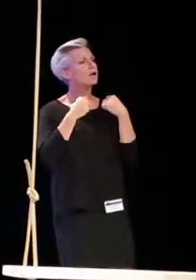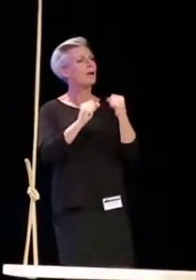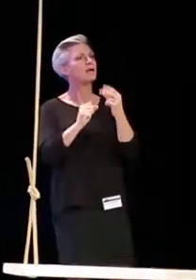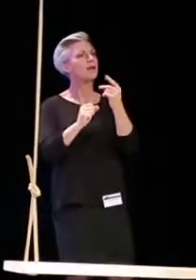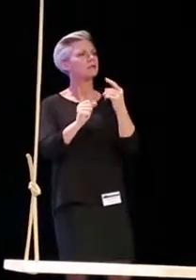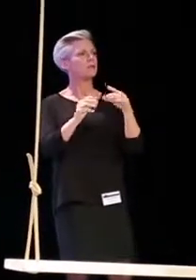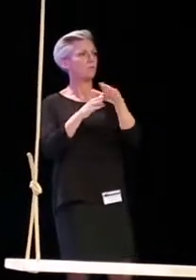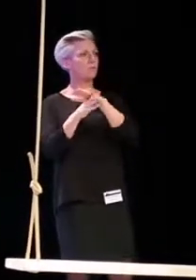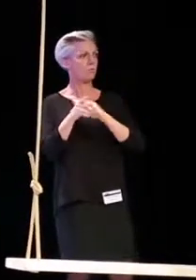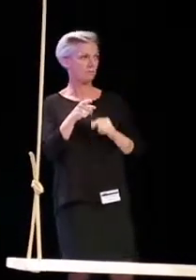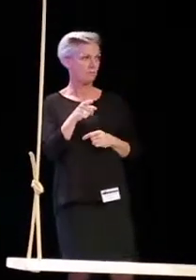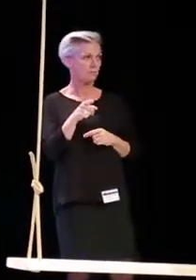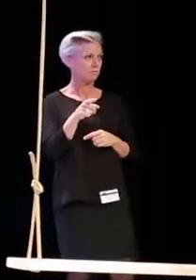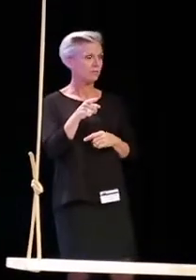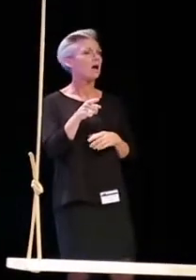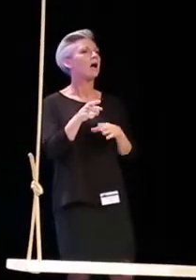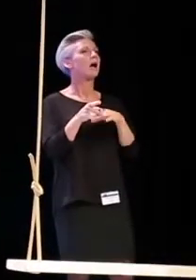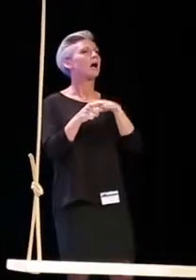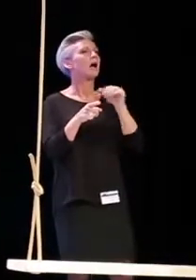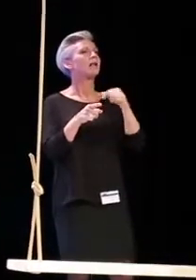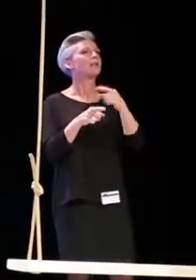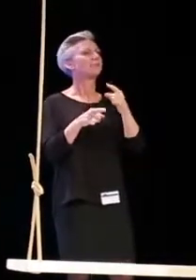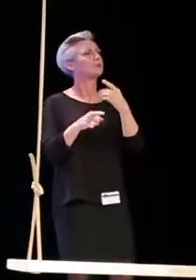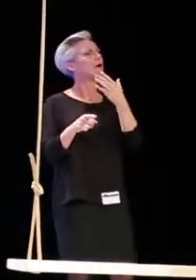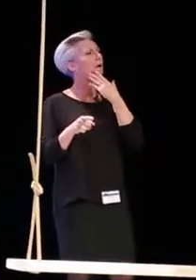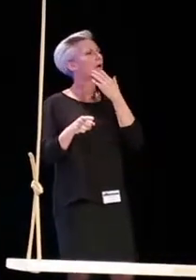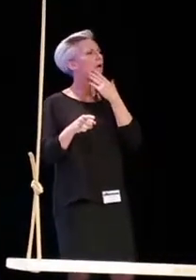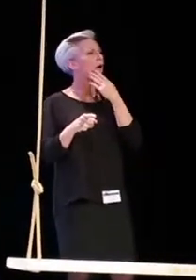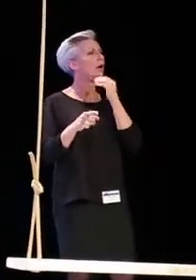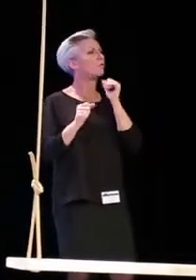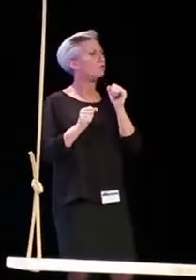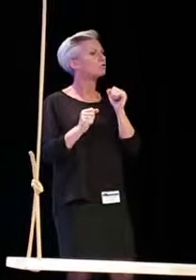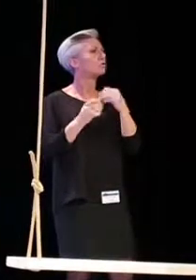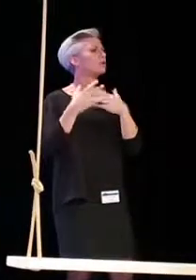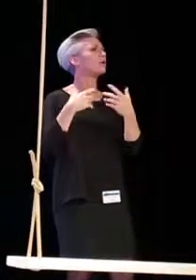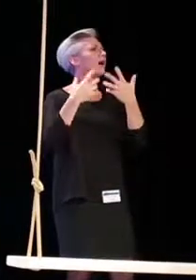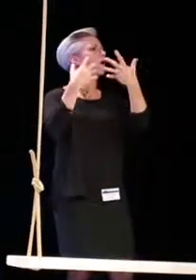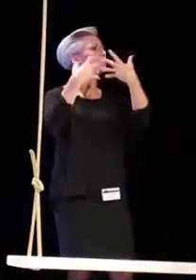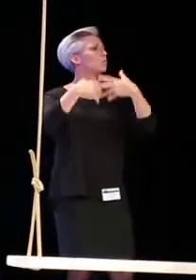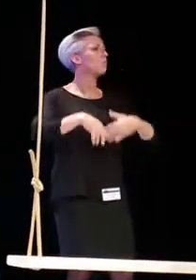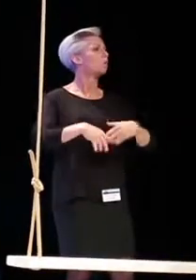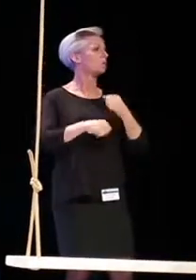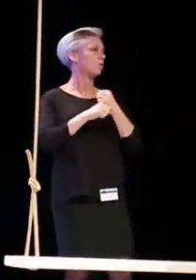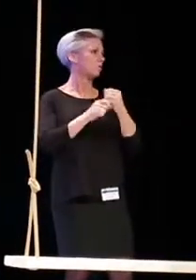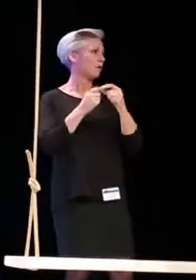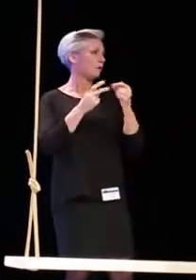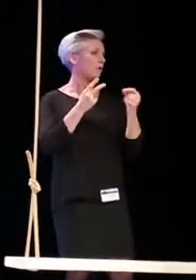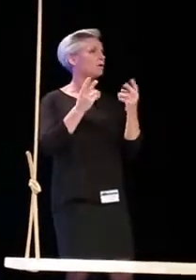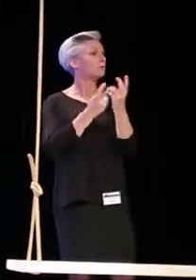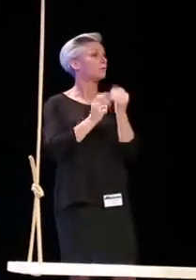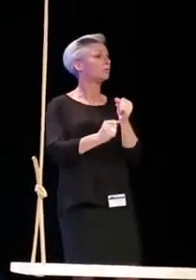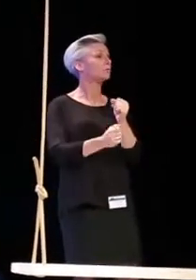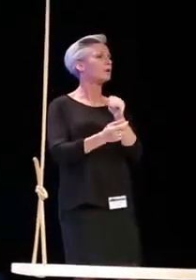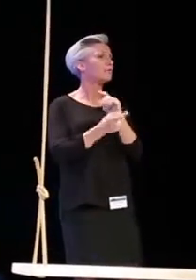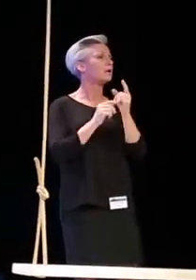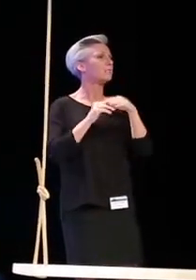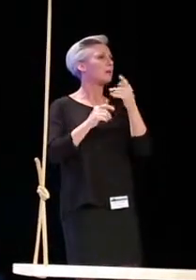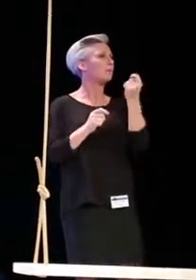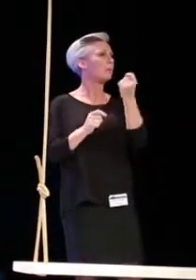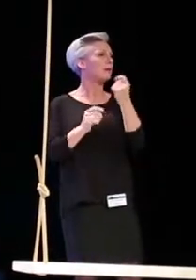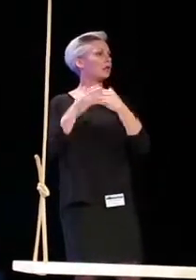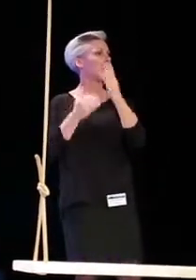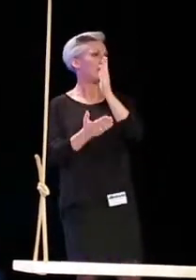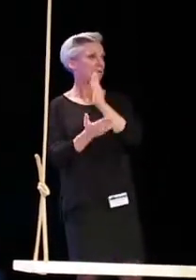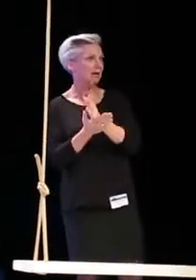banhalvan, nämligen att alla indifferenta människor måste göra automatiskt hållbara val. Och då måste det bli billigare att göra rätt och dyrare